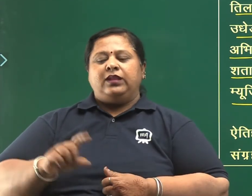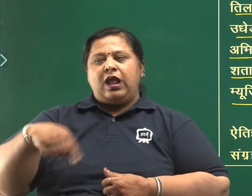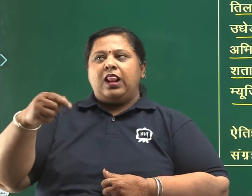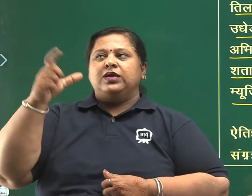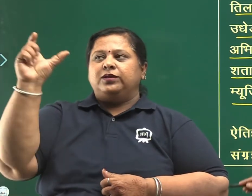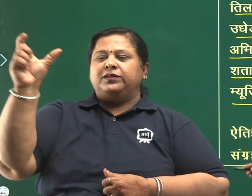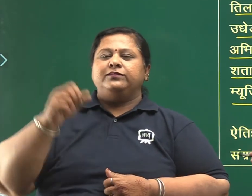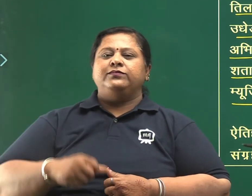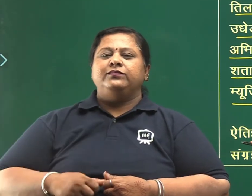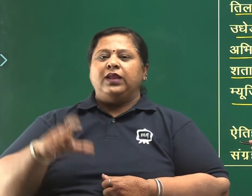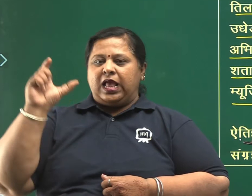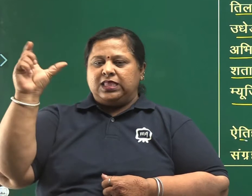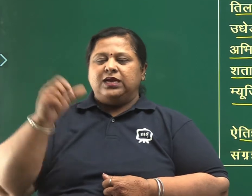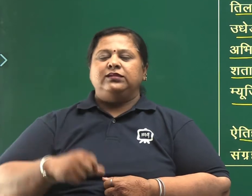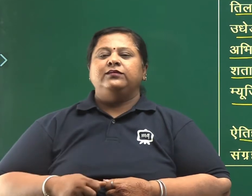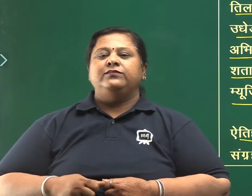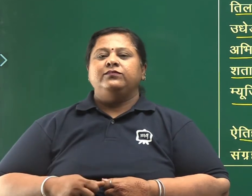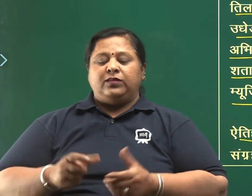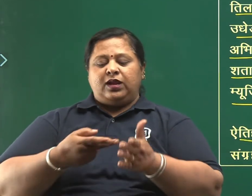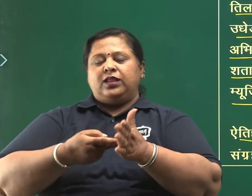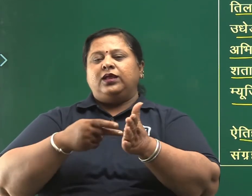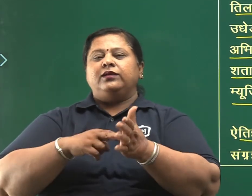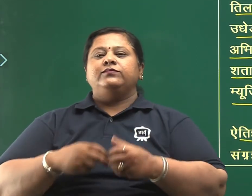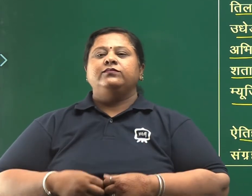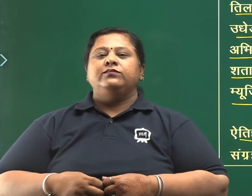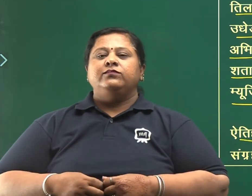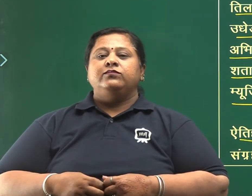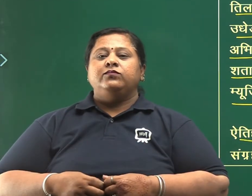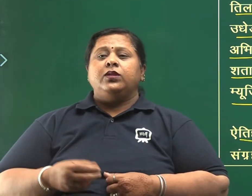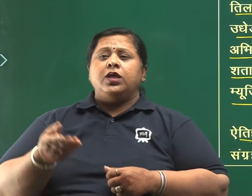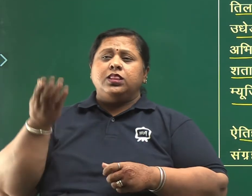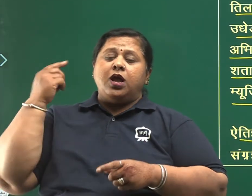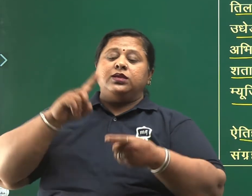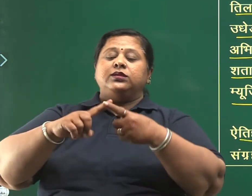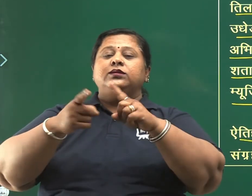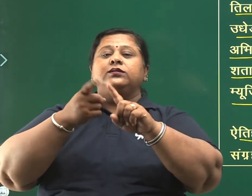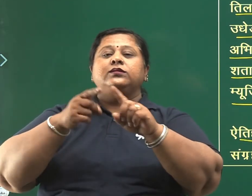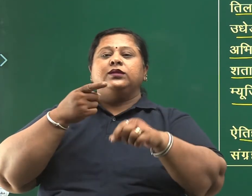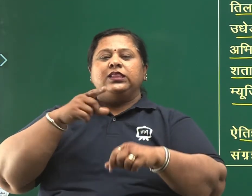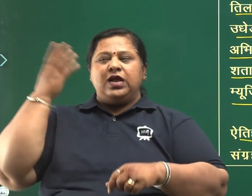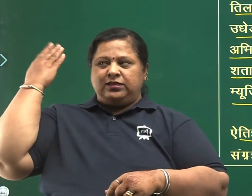अगला शब्द ऐतिहासिक, अर्थ होगा इतिहास से।